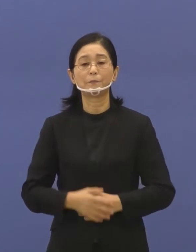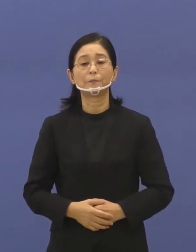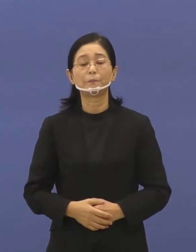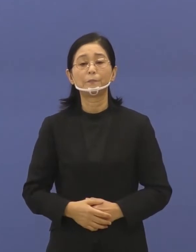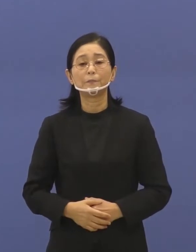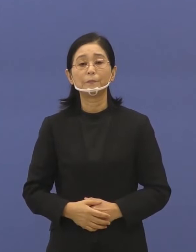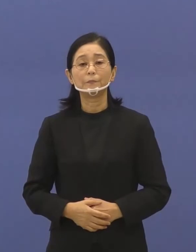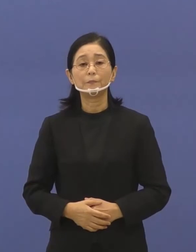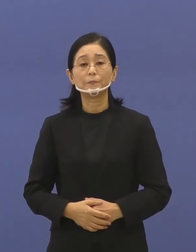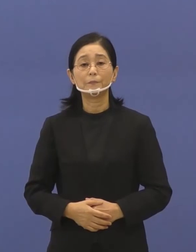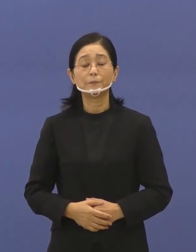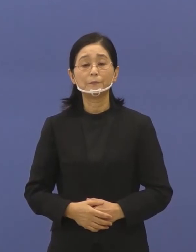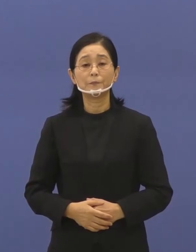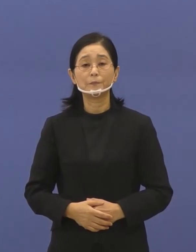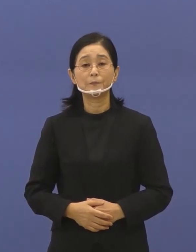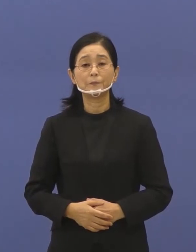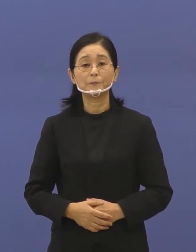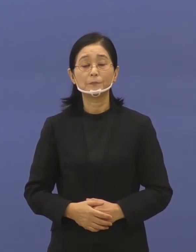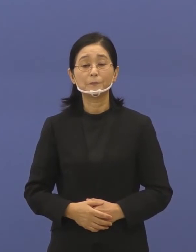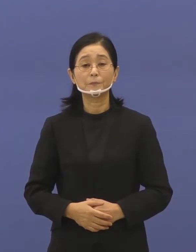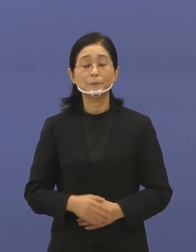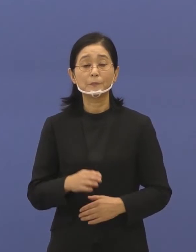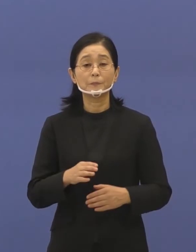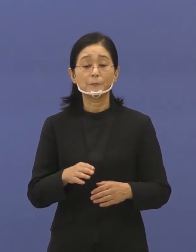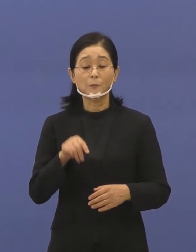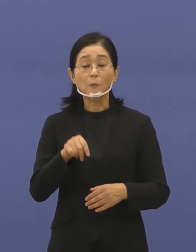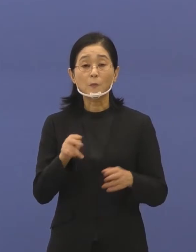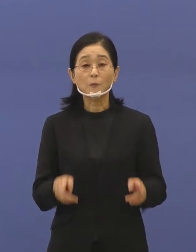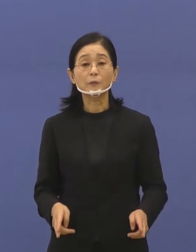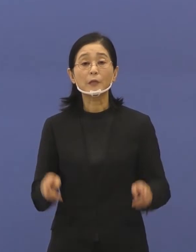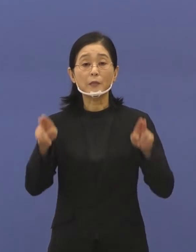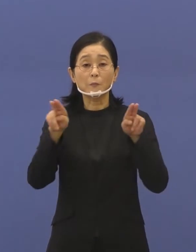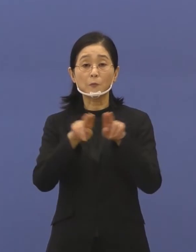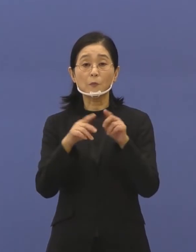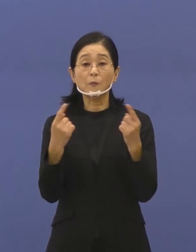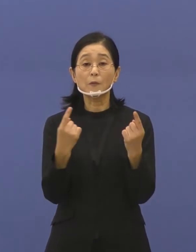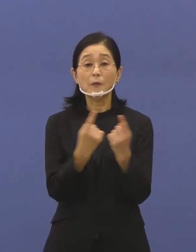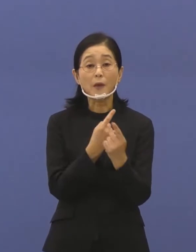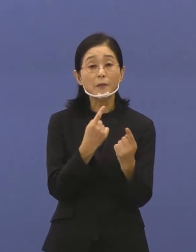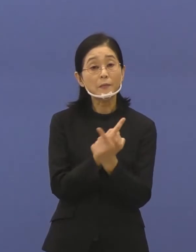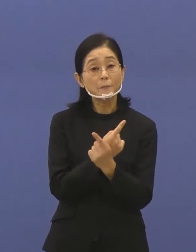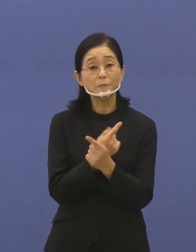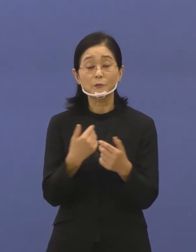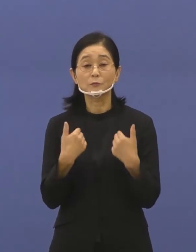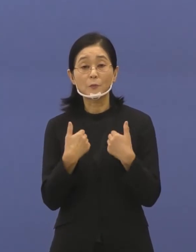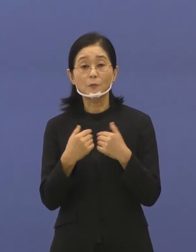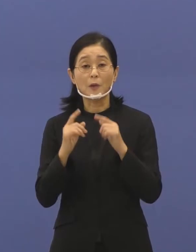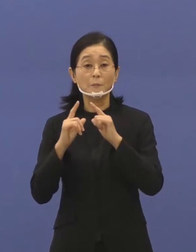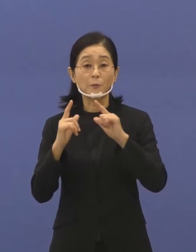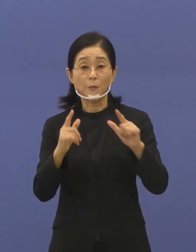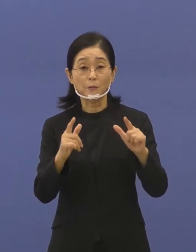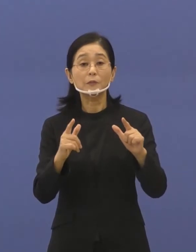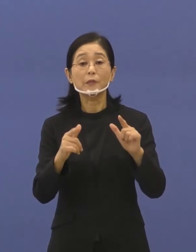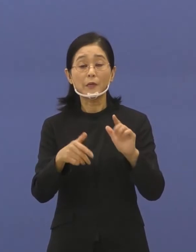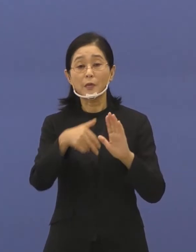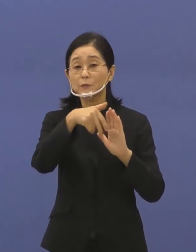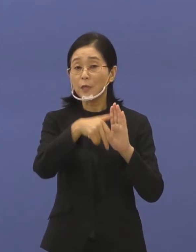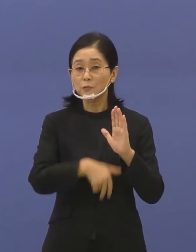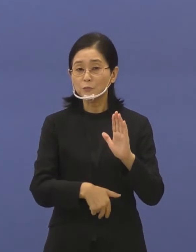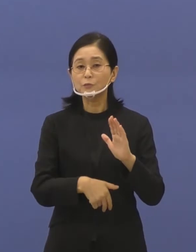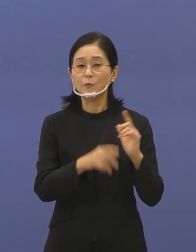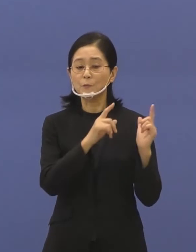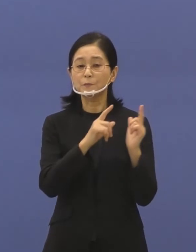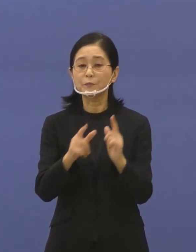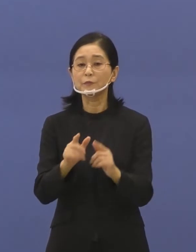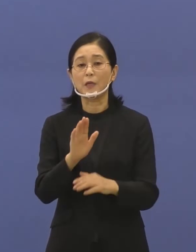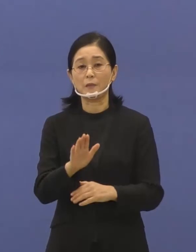私知事の方から健常者の建て替え検討についての発言があってからはいろいろ当局の方からもスケジュールカットを示されておりますけれども、